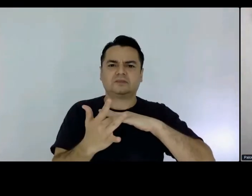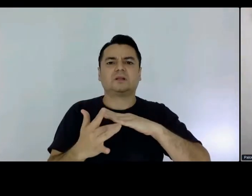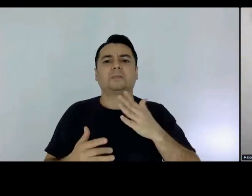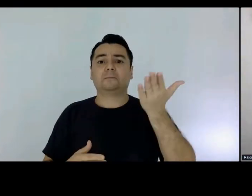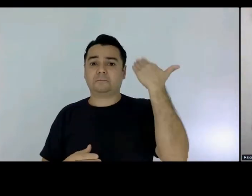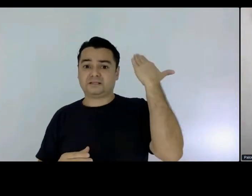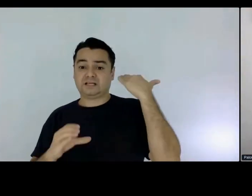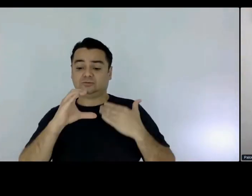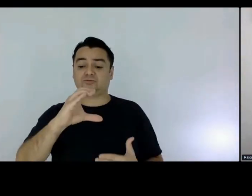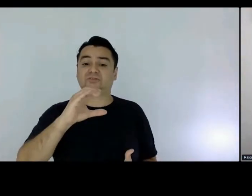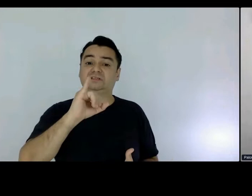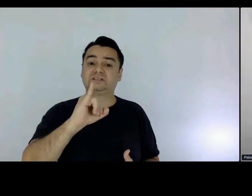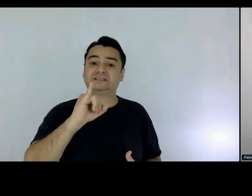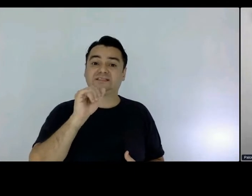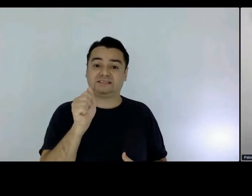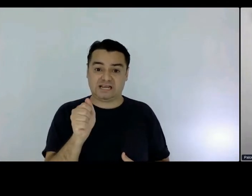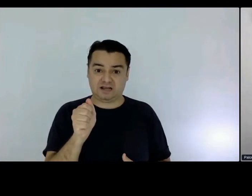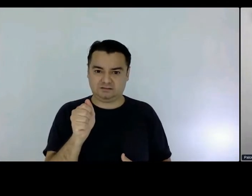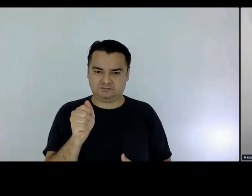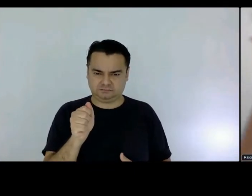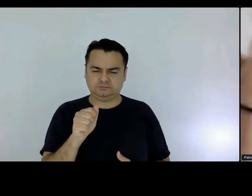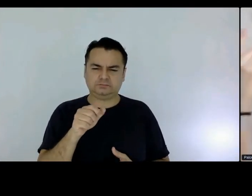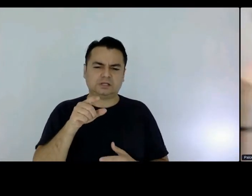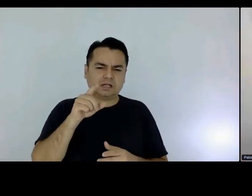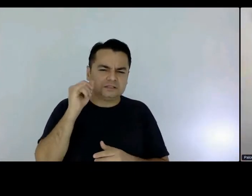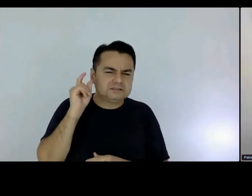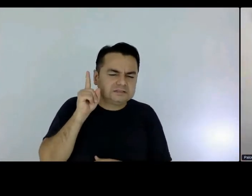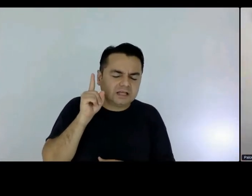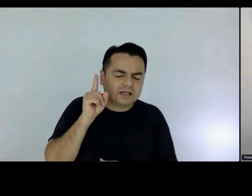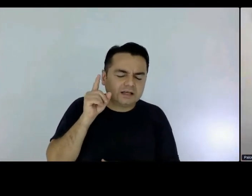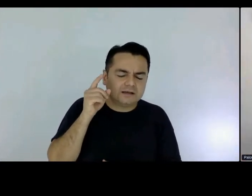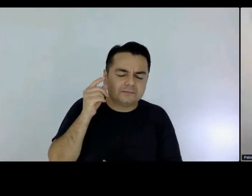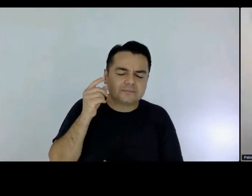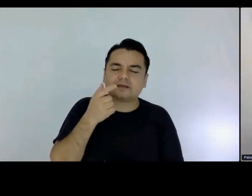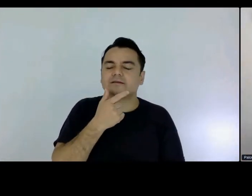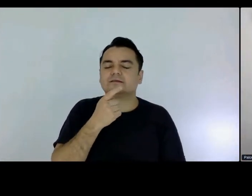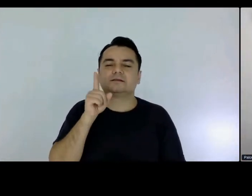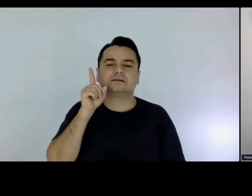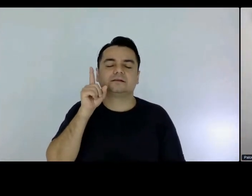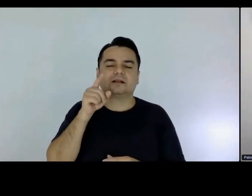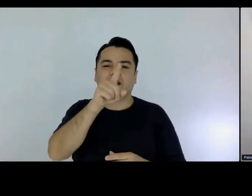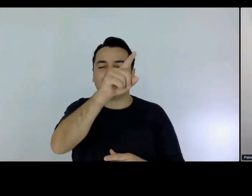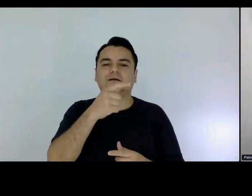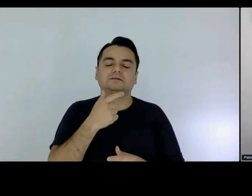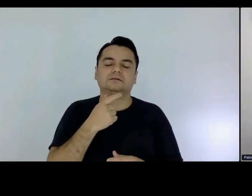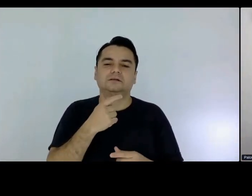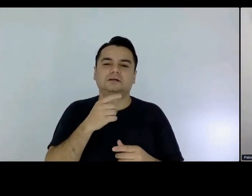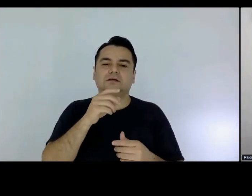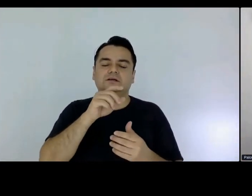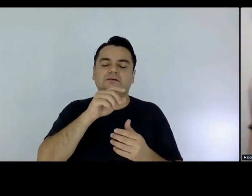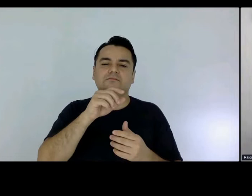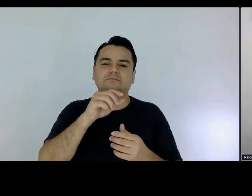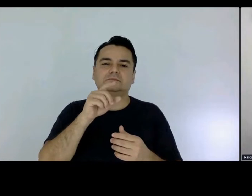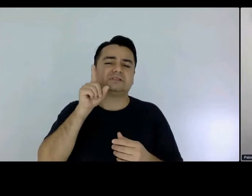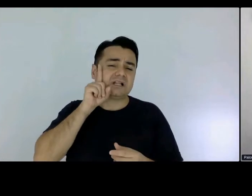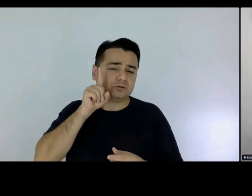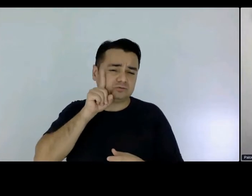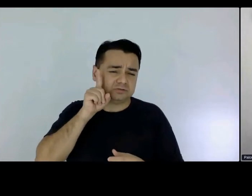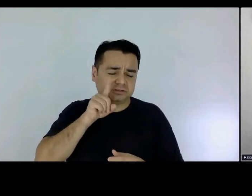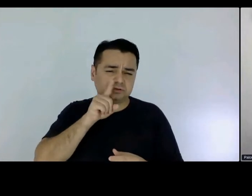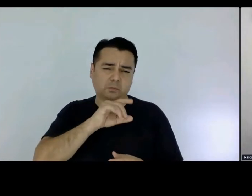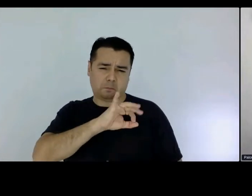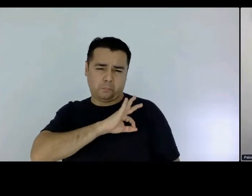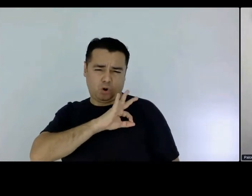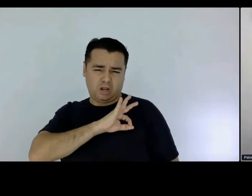CIA, né? E aí isso a gente volta lá algumas décadas, né? Porque na época da Guerra